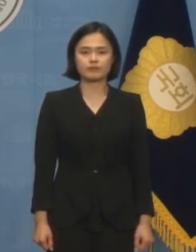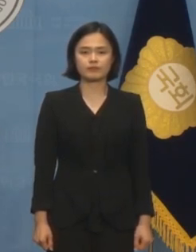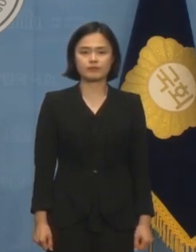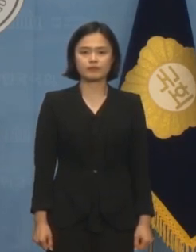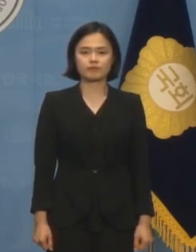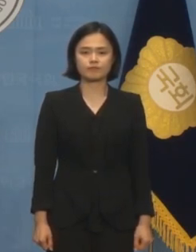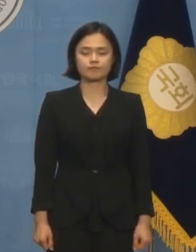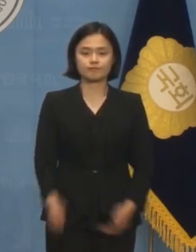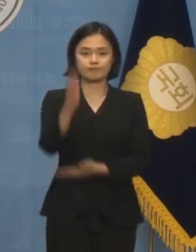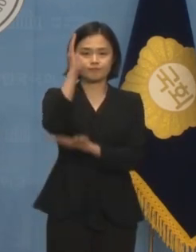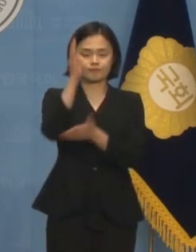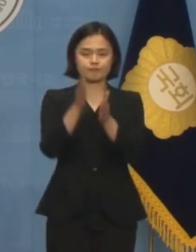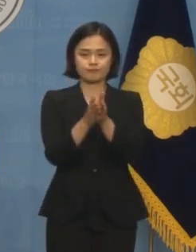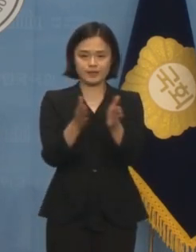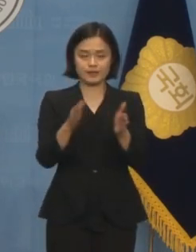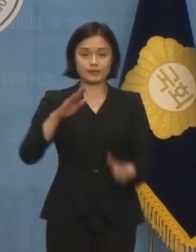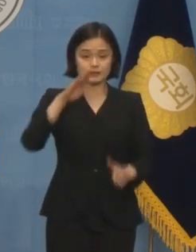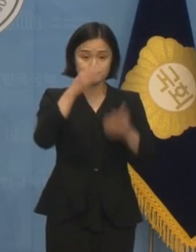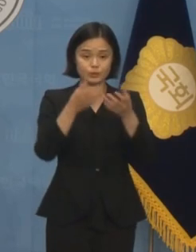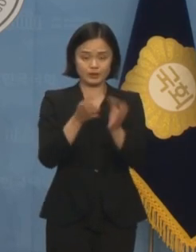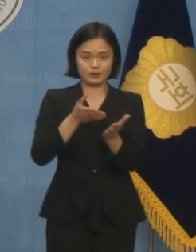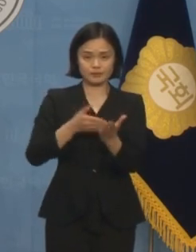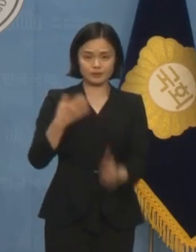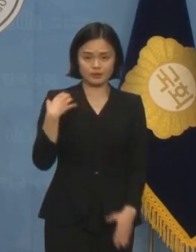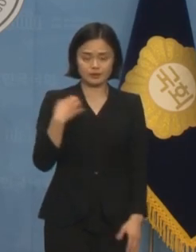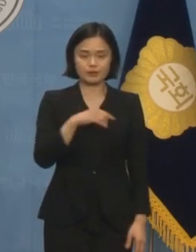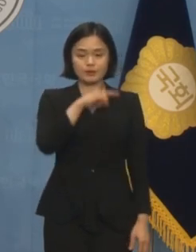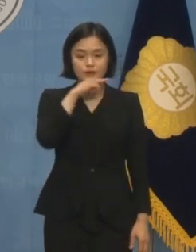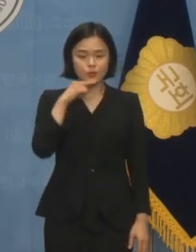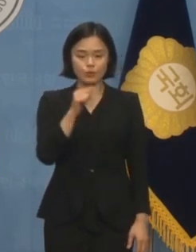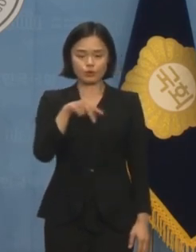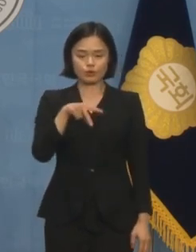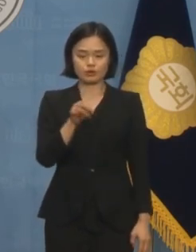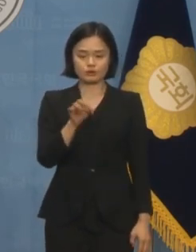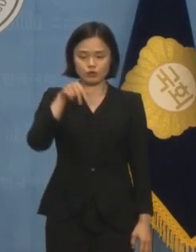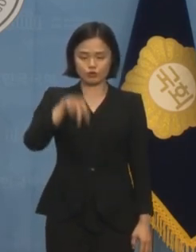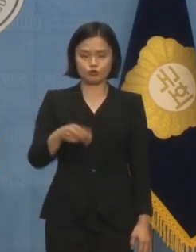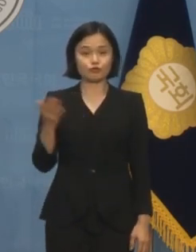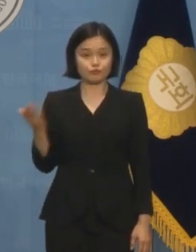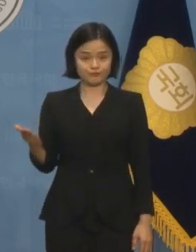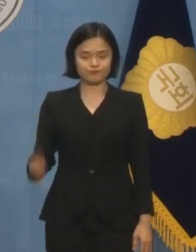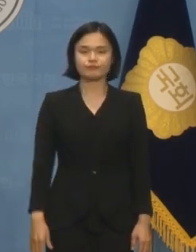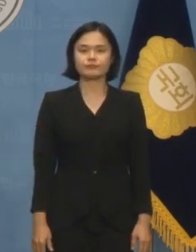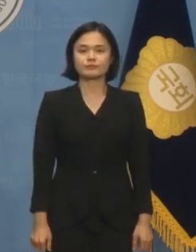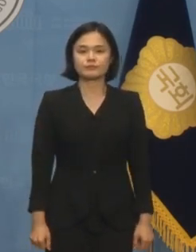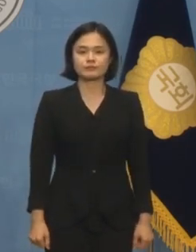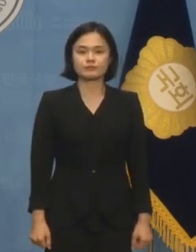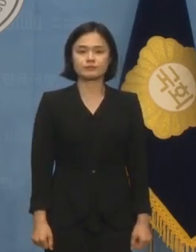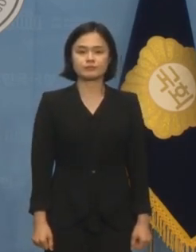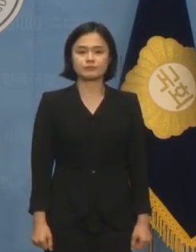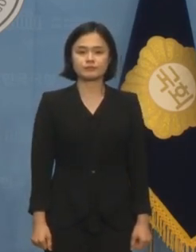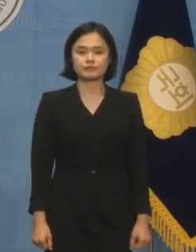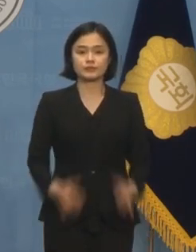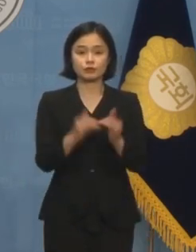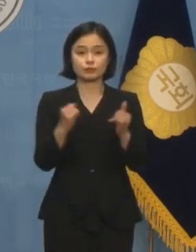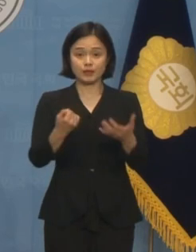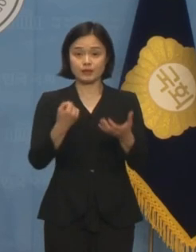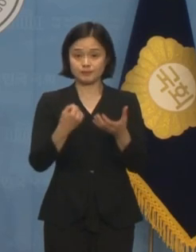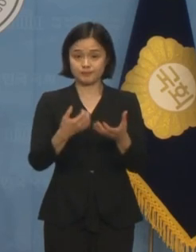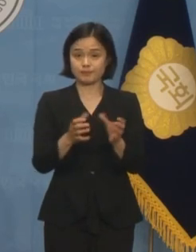예 시작하겠습니다 진보당 대변인 홍성규 오후 브리핑 한 건 드리겠습니다 국민의 임